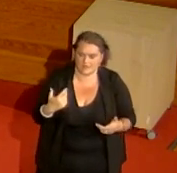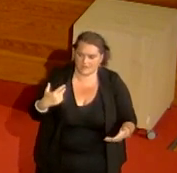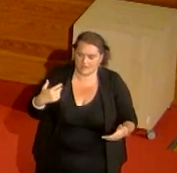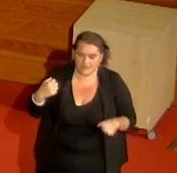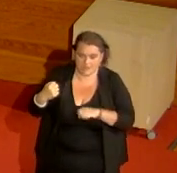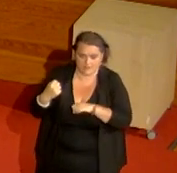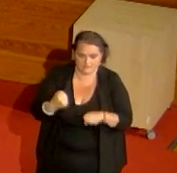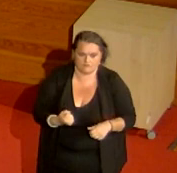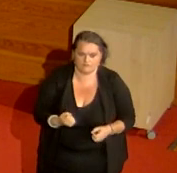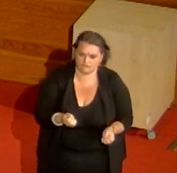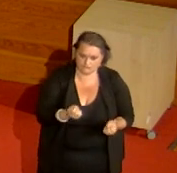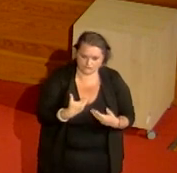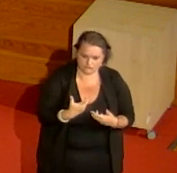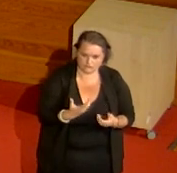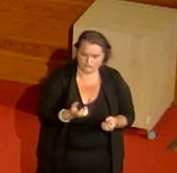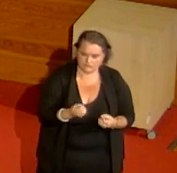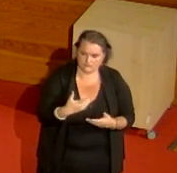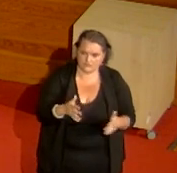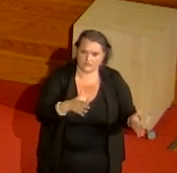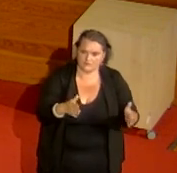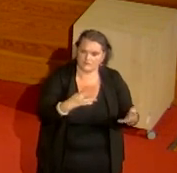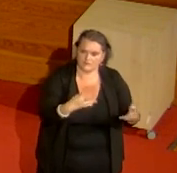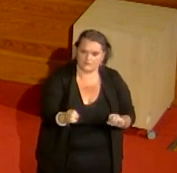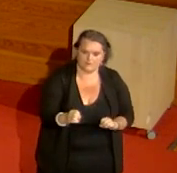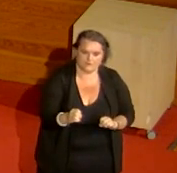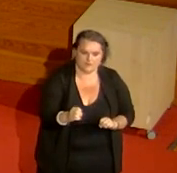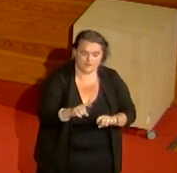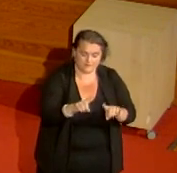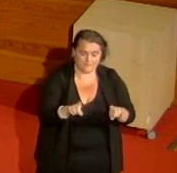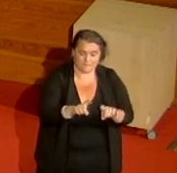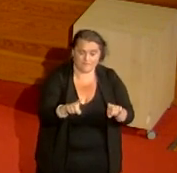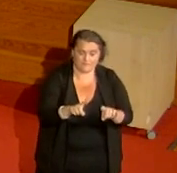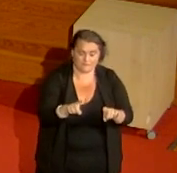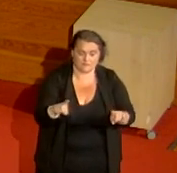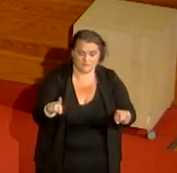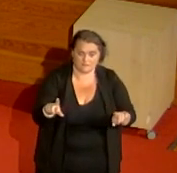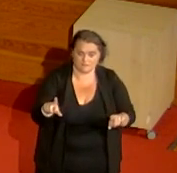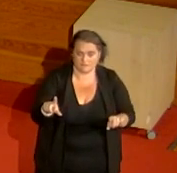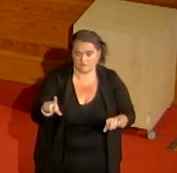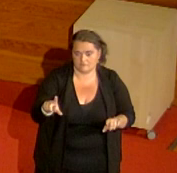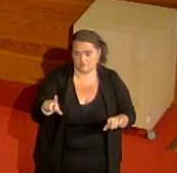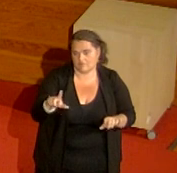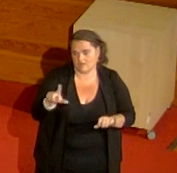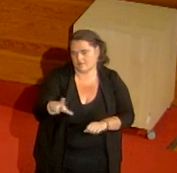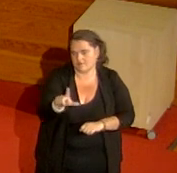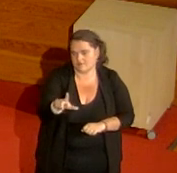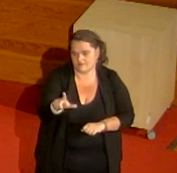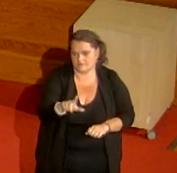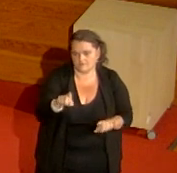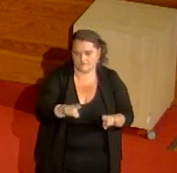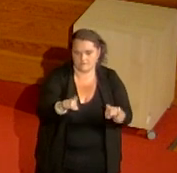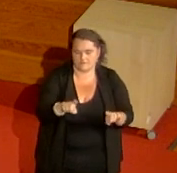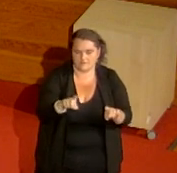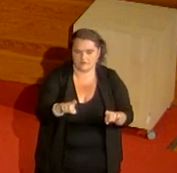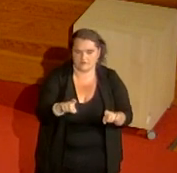como cuando en los años 90 informática era licenciatura en en informática en la